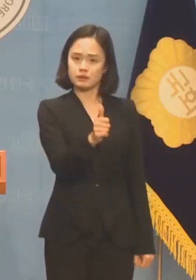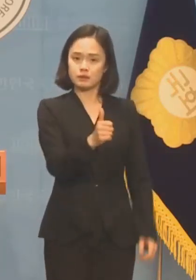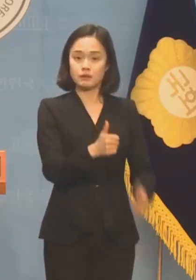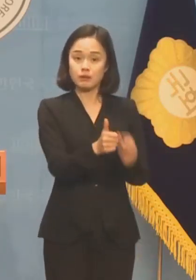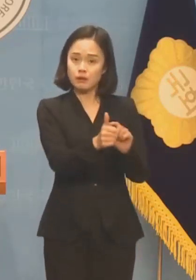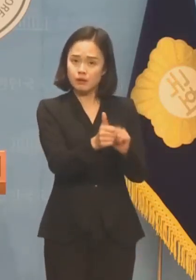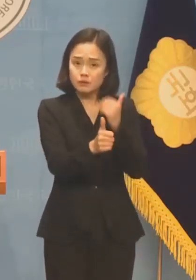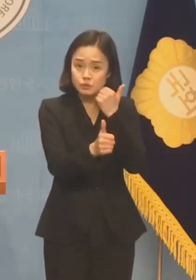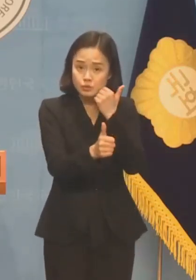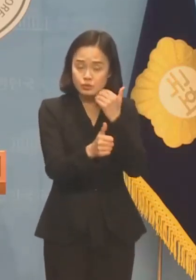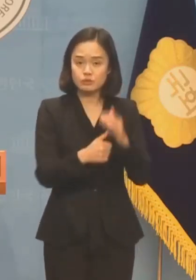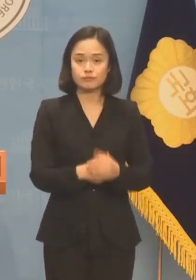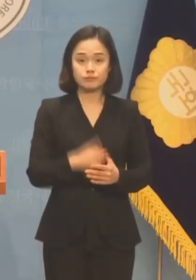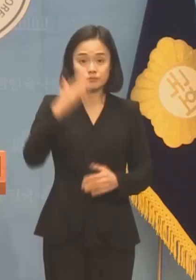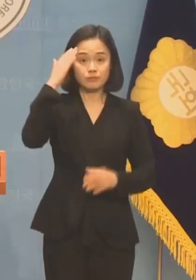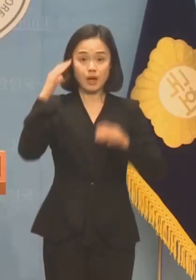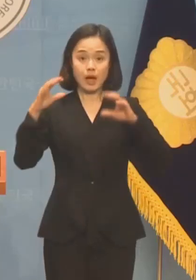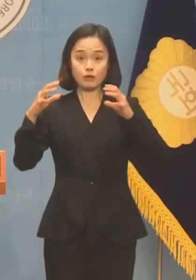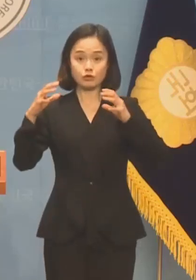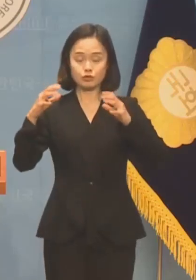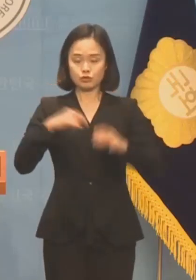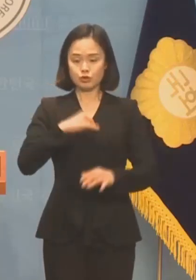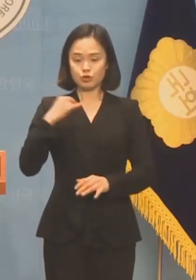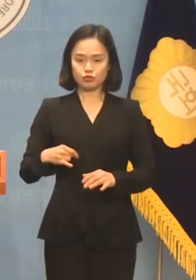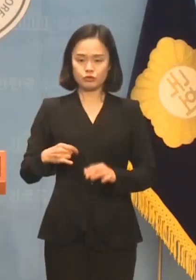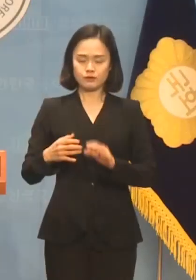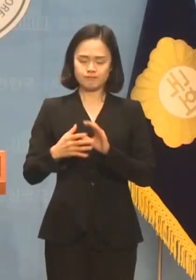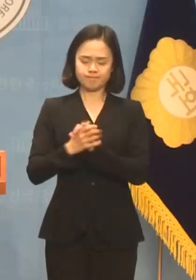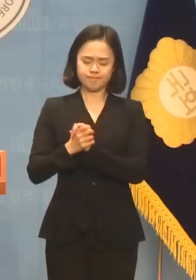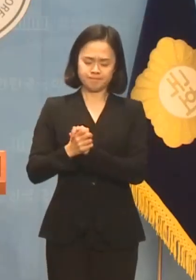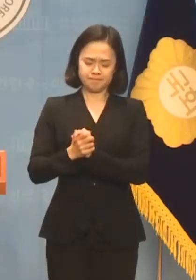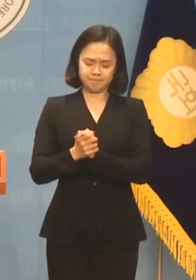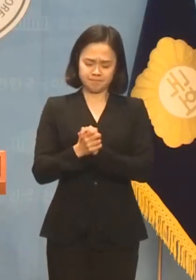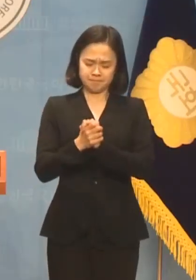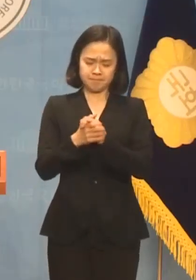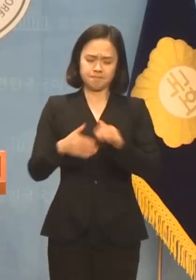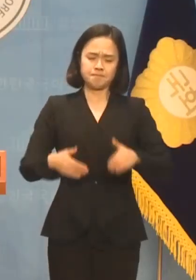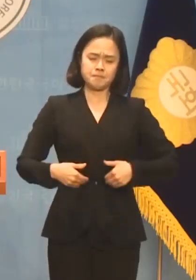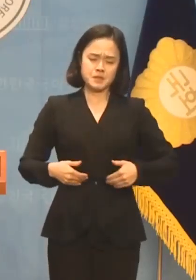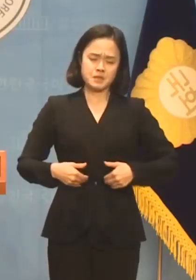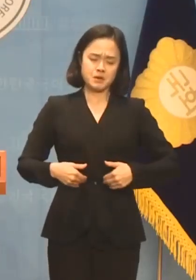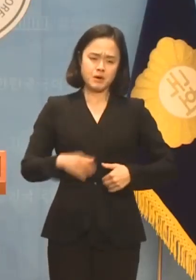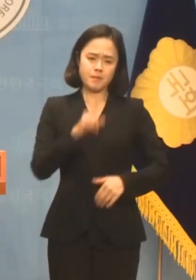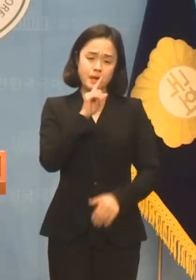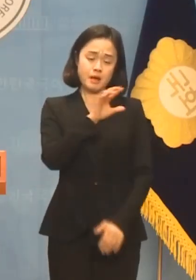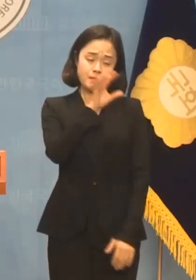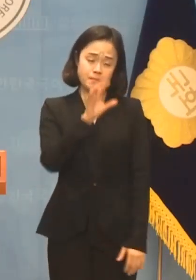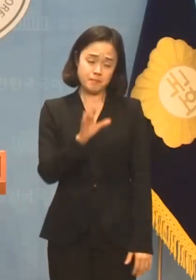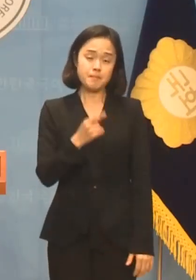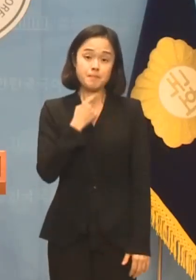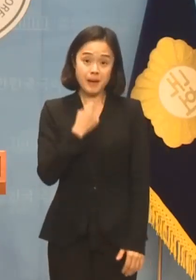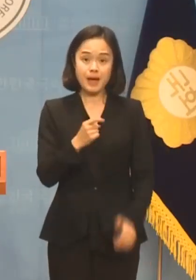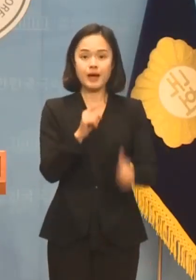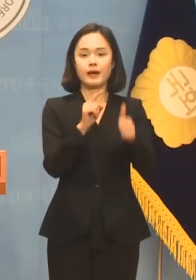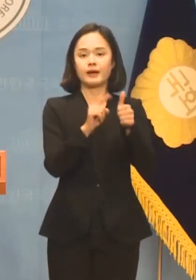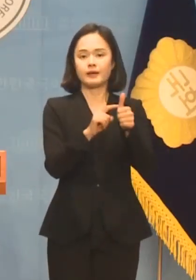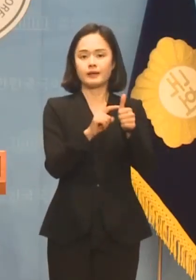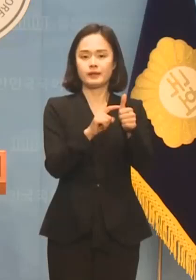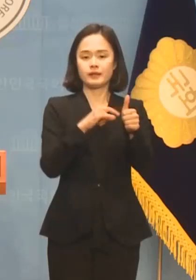우리나라가 중국과 관계를 강화해야 한다는 주장을 계속해온 대표적인 친중